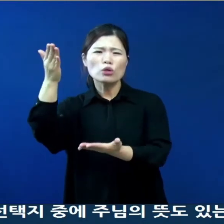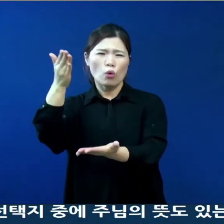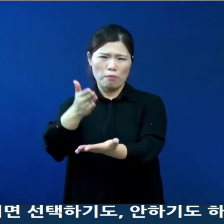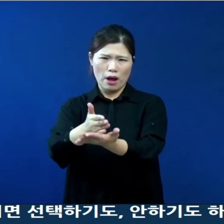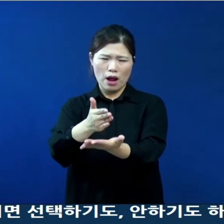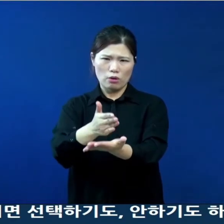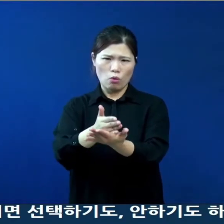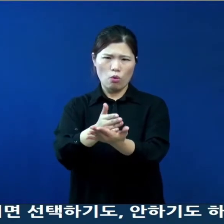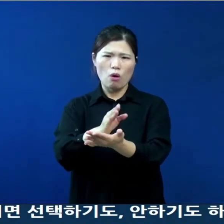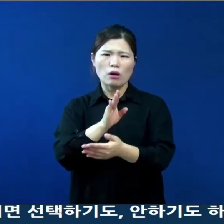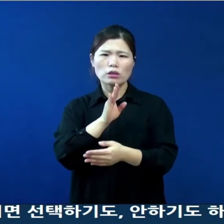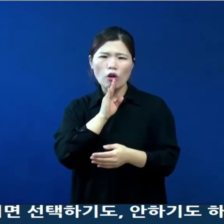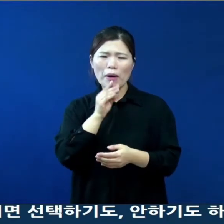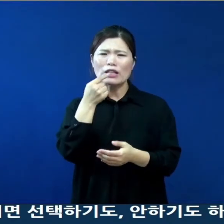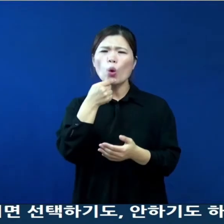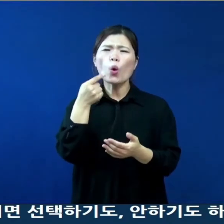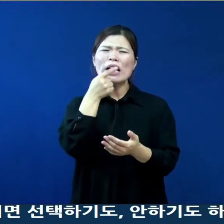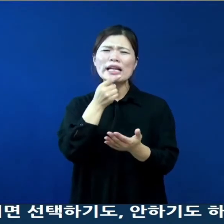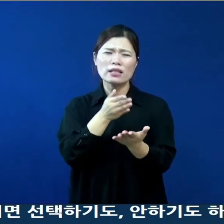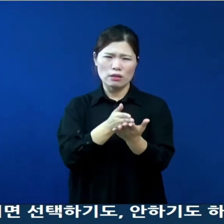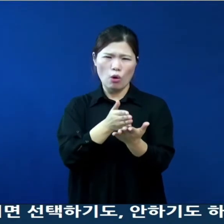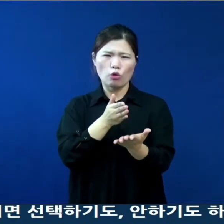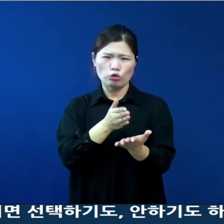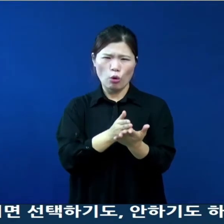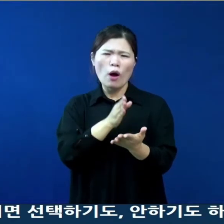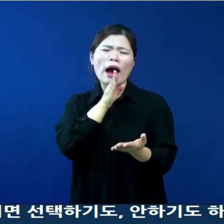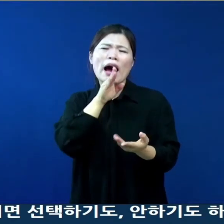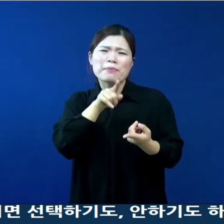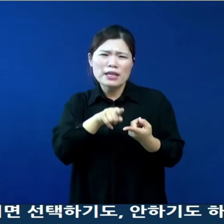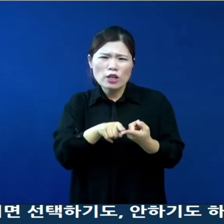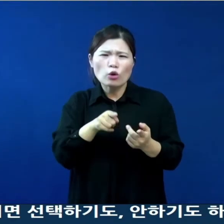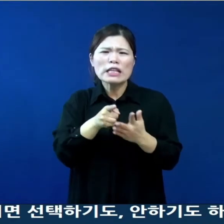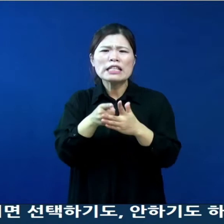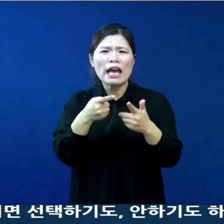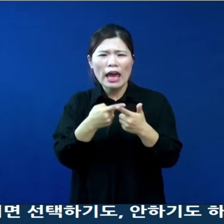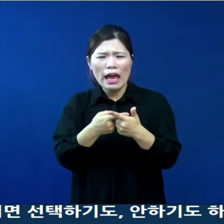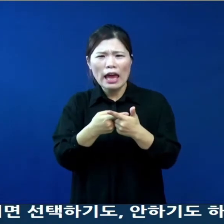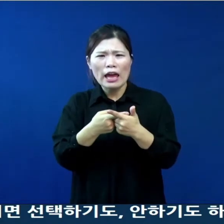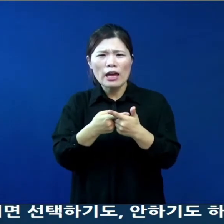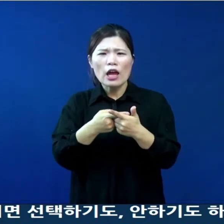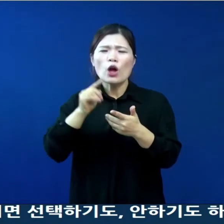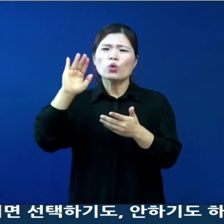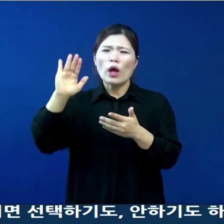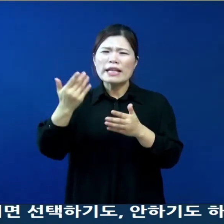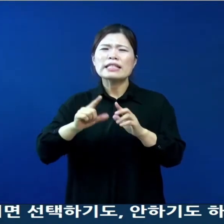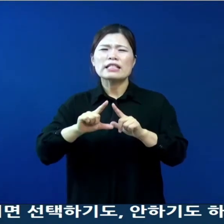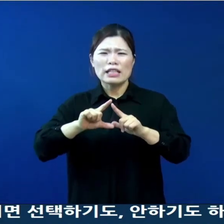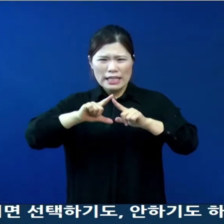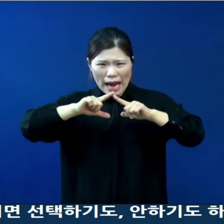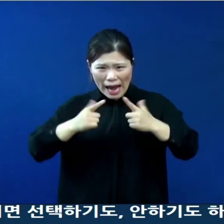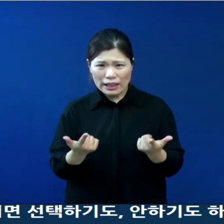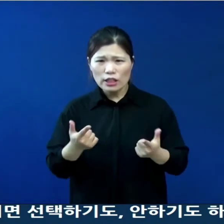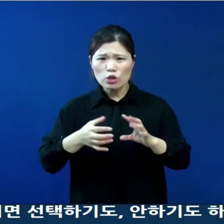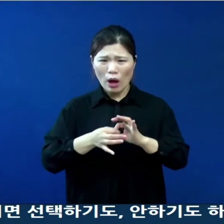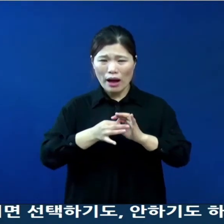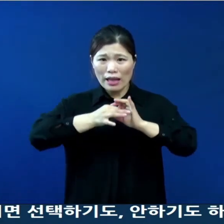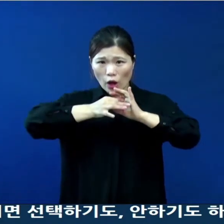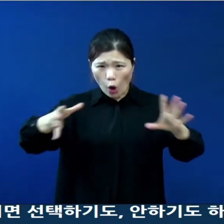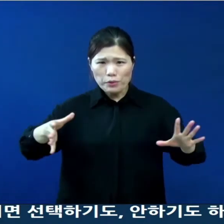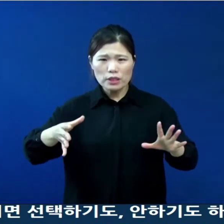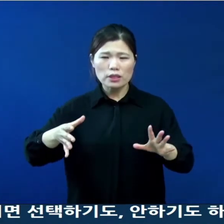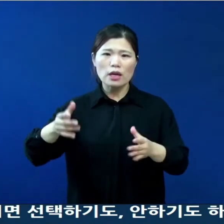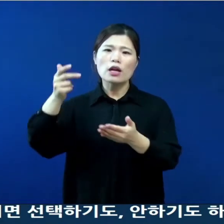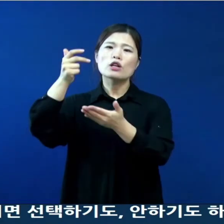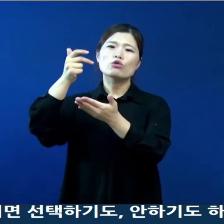않고 논리적으로 합리적으로 이해되든 이해되지 않든 하나님이 말씀해 주시기만 하면 내